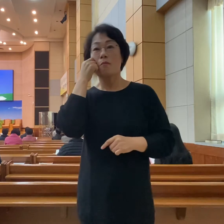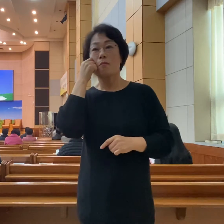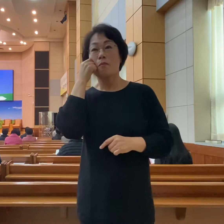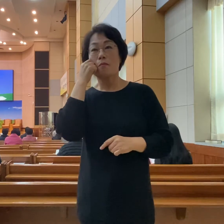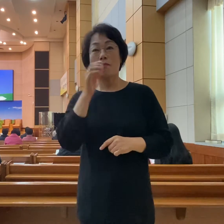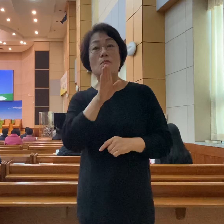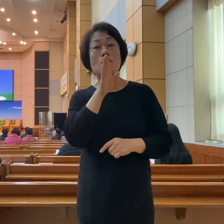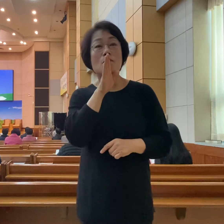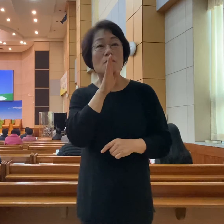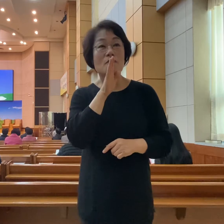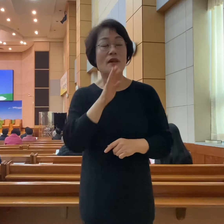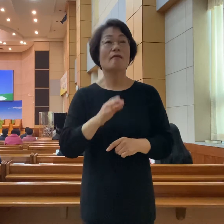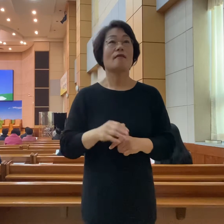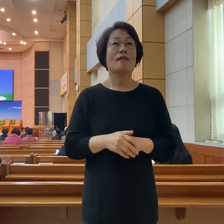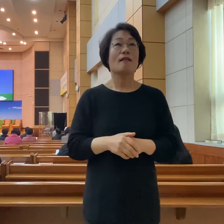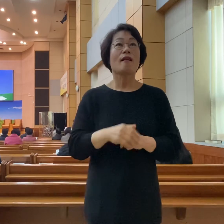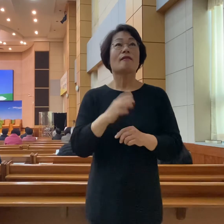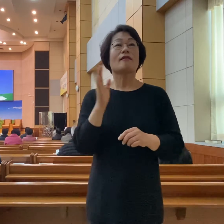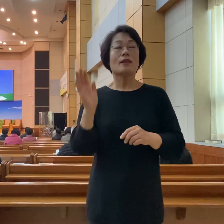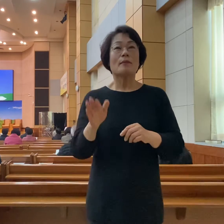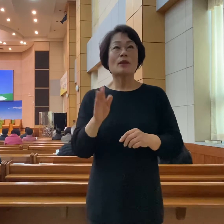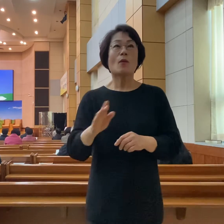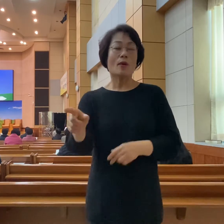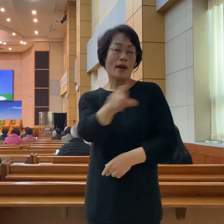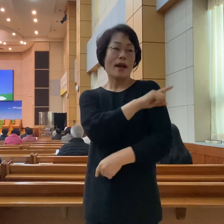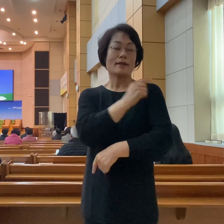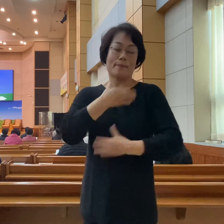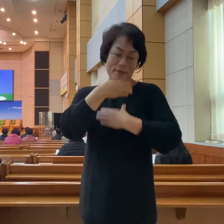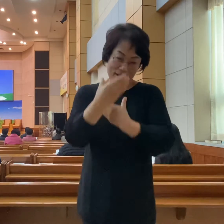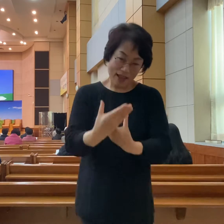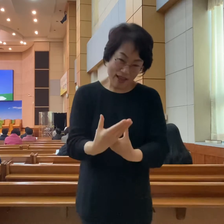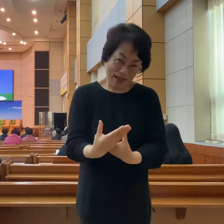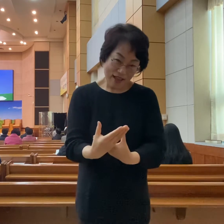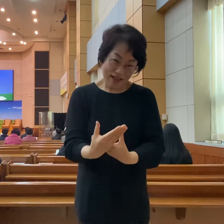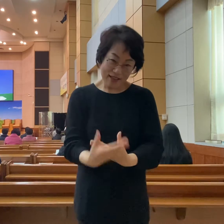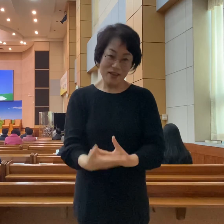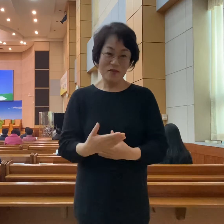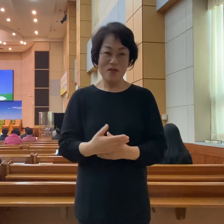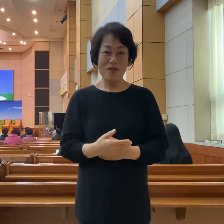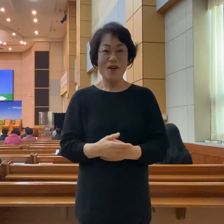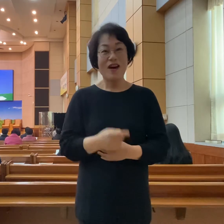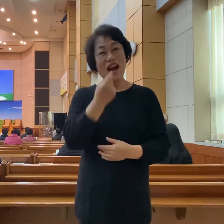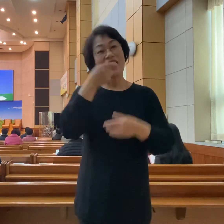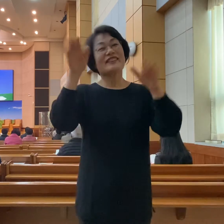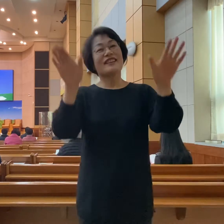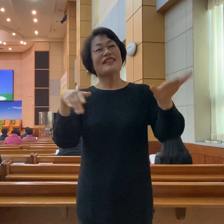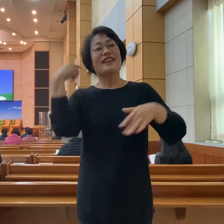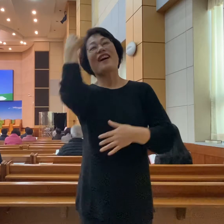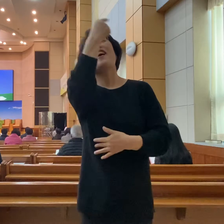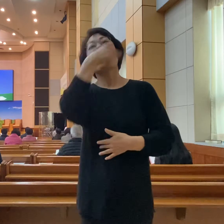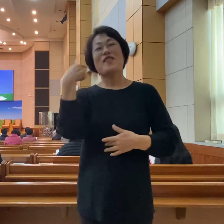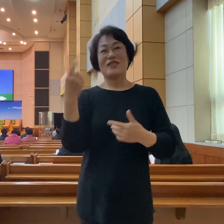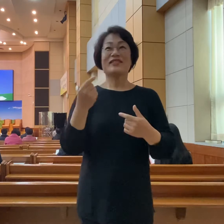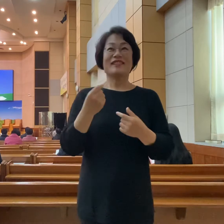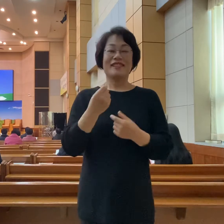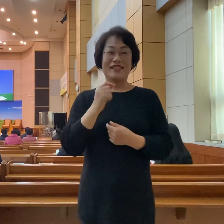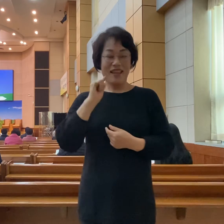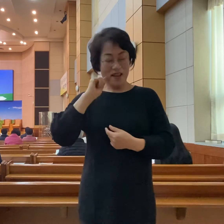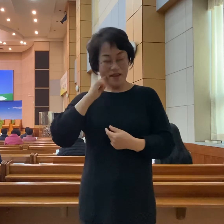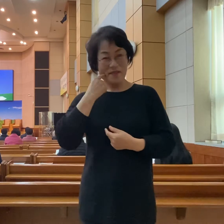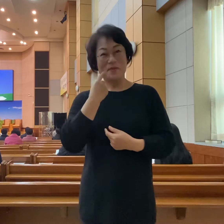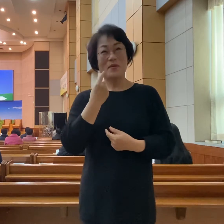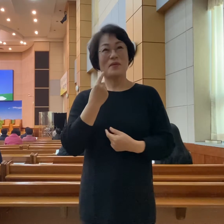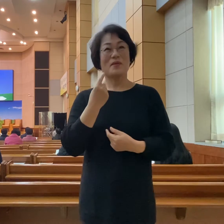수 없는데, 그런데도 가장 평안하고 가장 천사의 얼굴을 하고, 물론